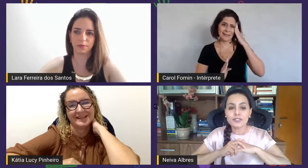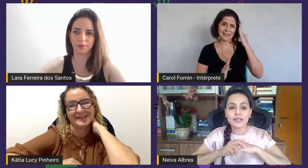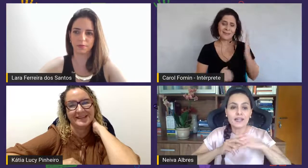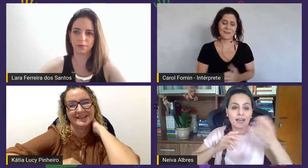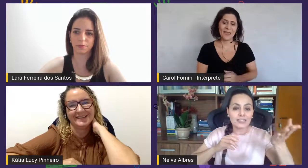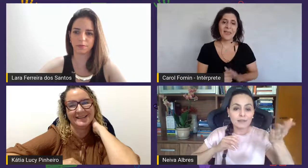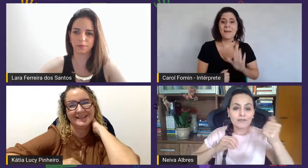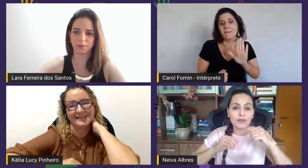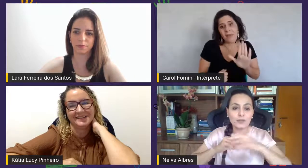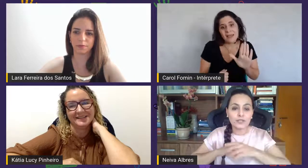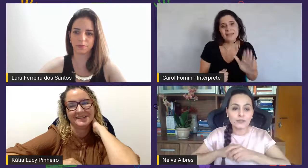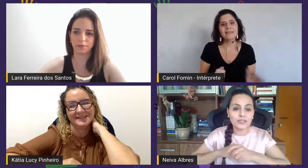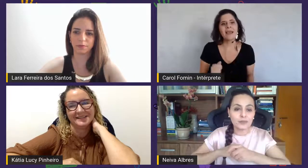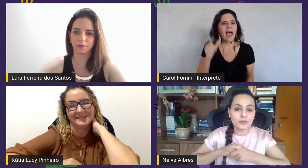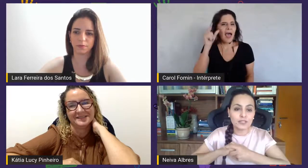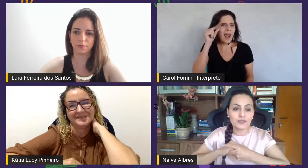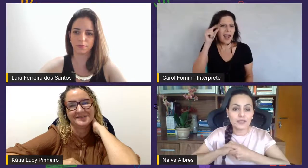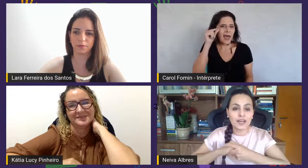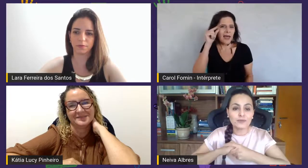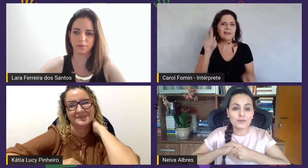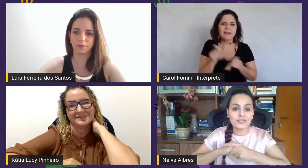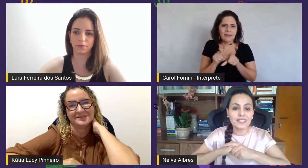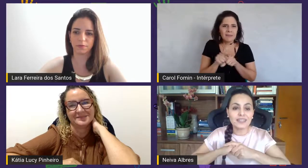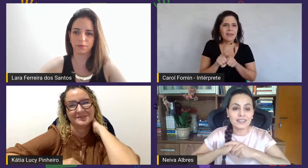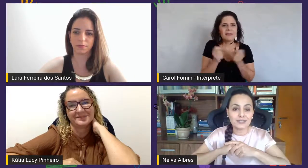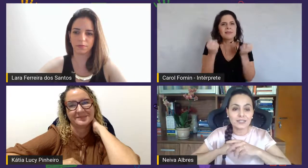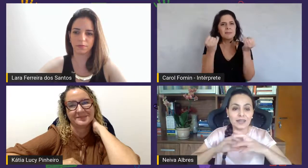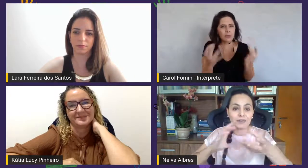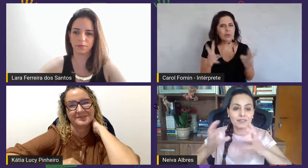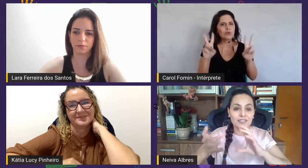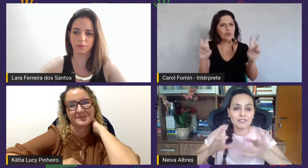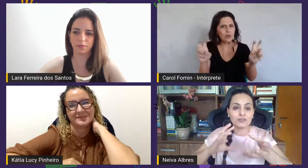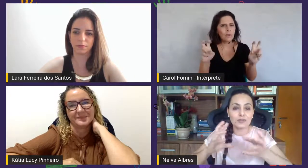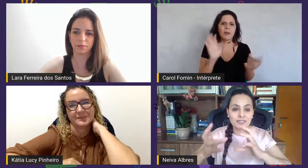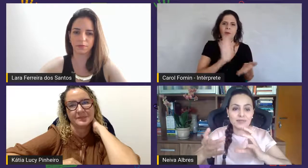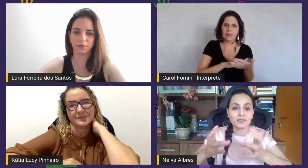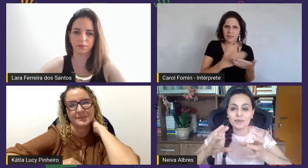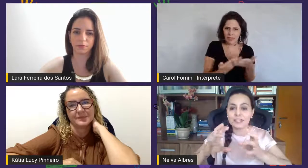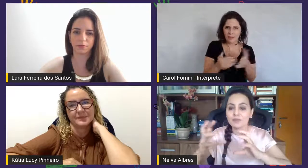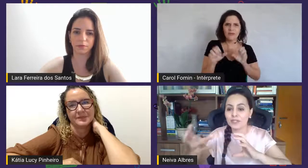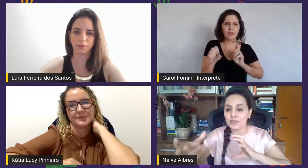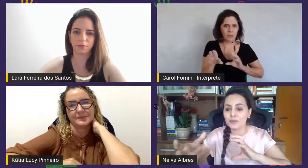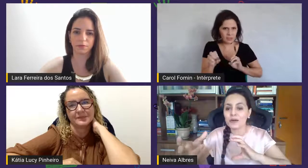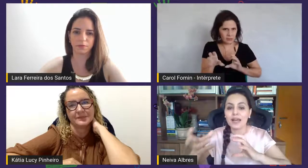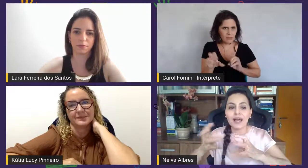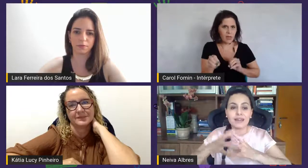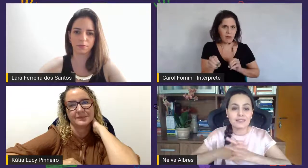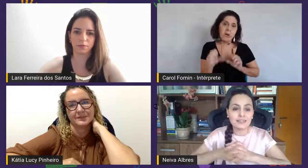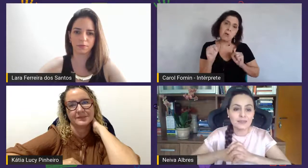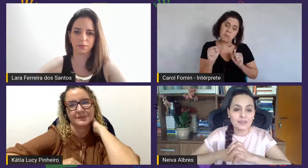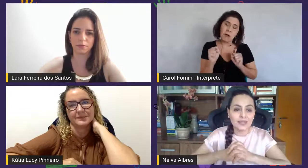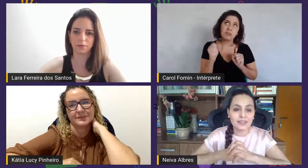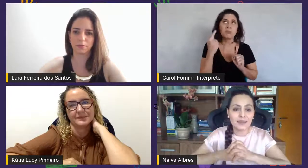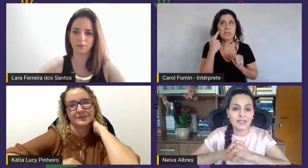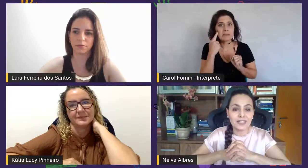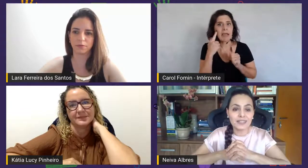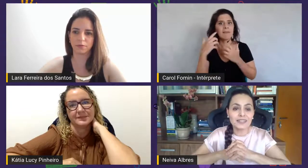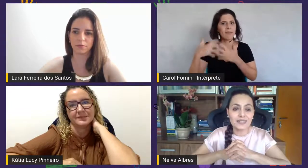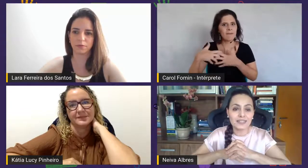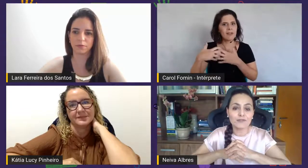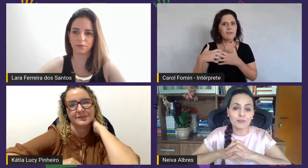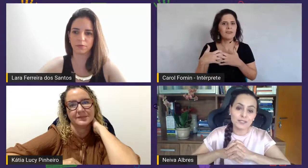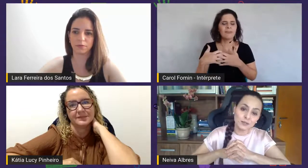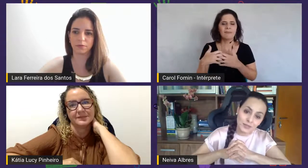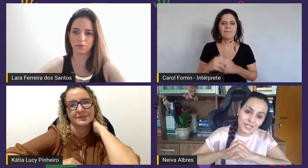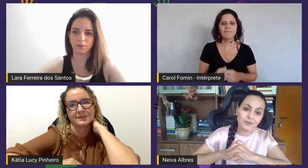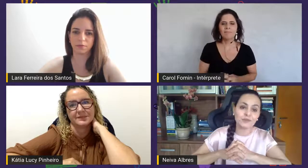Eu acho que a Lara também falou um pouquinho do intérprete educacional, não sei, acho que dá para fazer essa articulação também respondendo à questão da Milena,